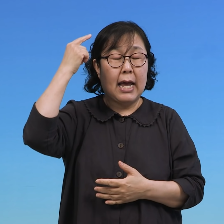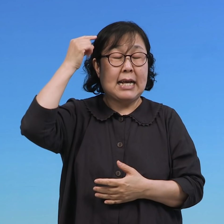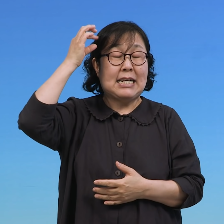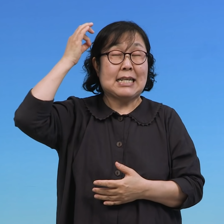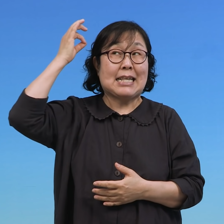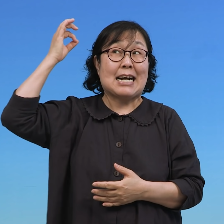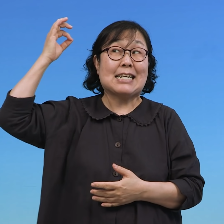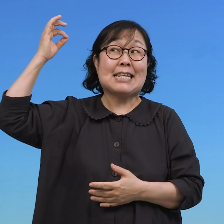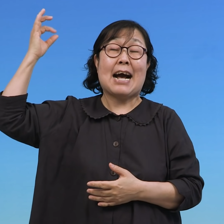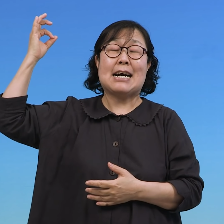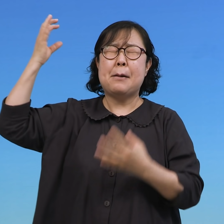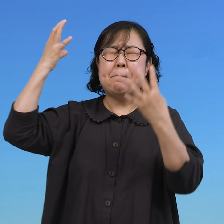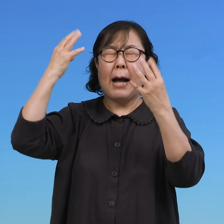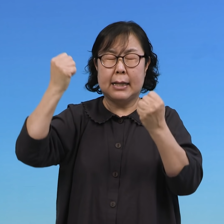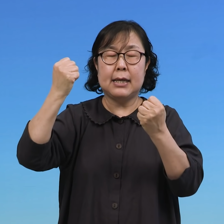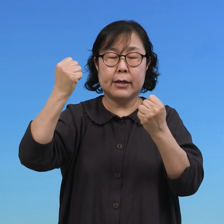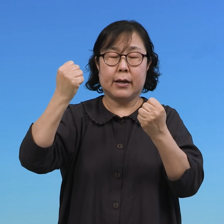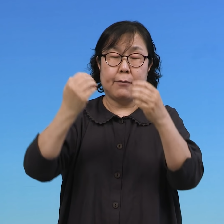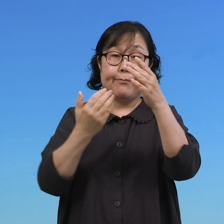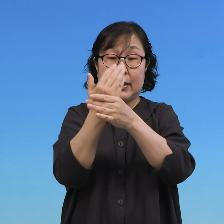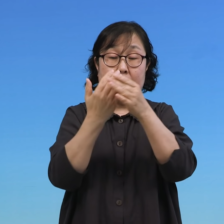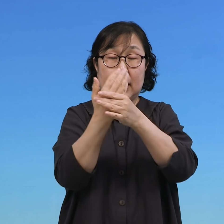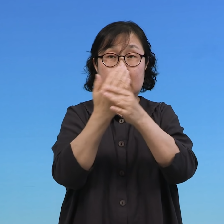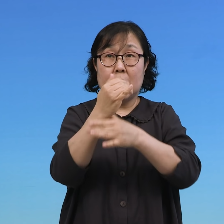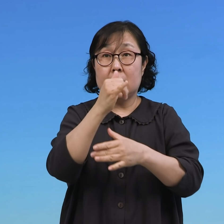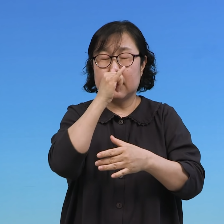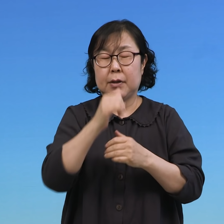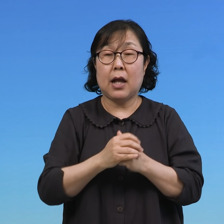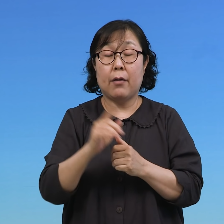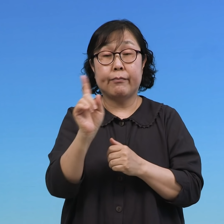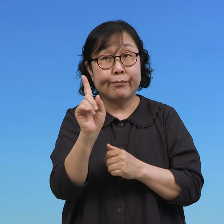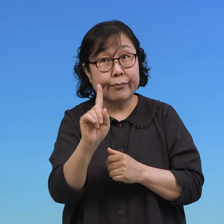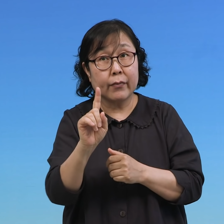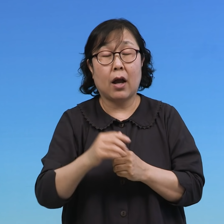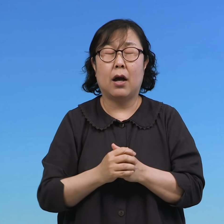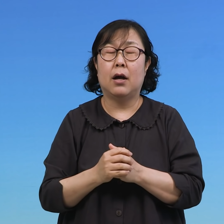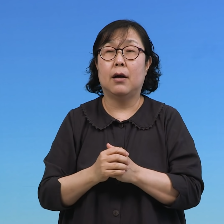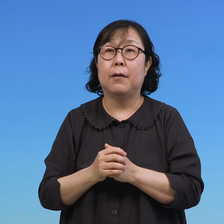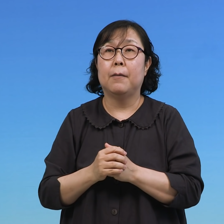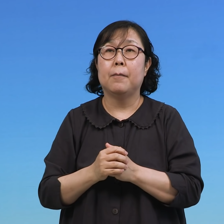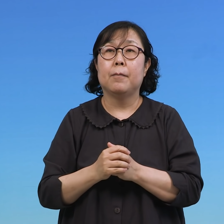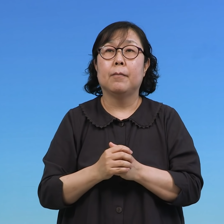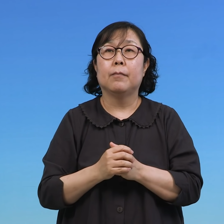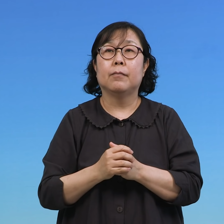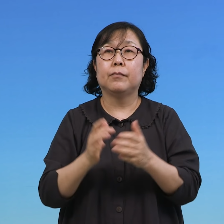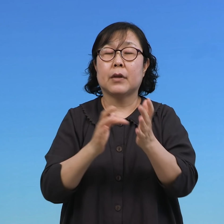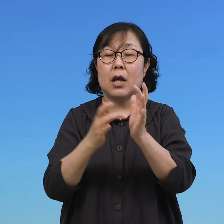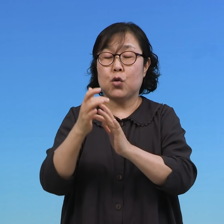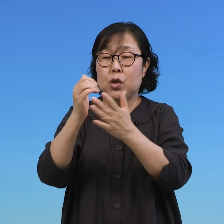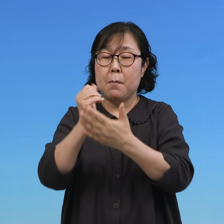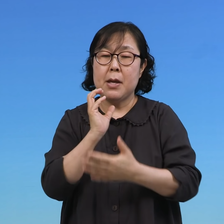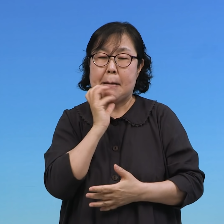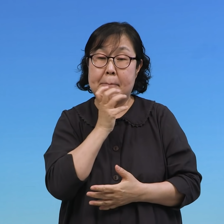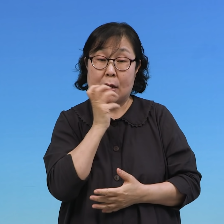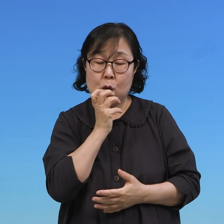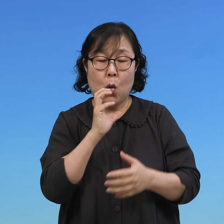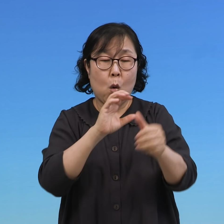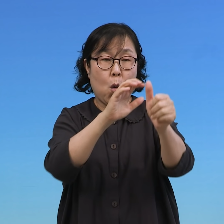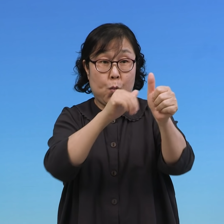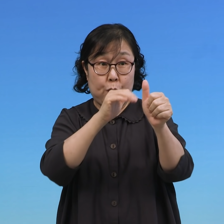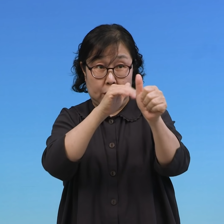사역을 오래 해가지고 이런 쓸데없는 상상이 많아요. 있지도 않은 일인데 그 어떤 상상인가 하니까 여러분 예수님이 그